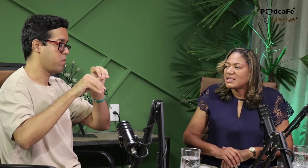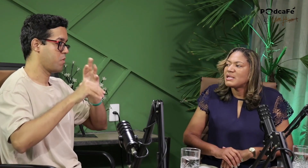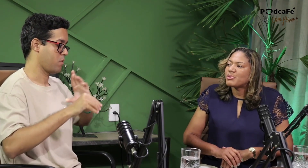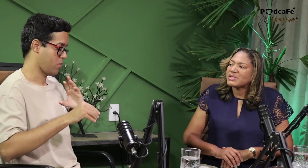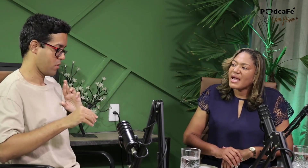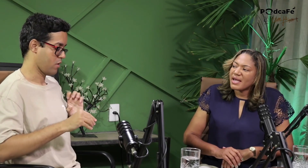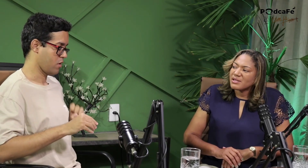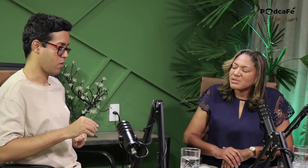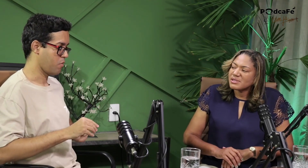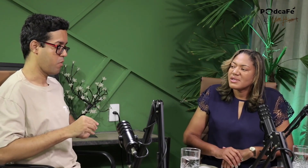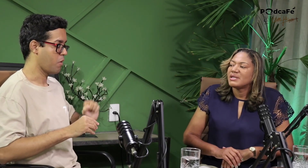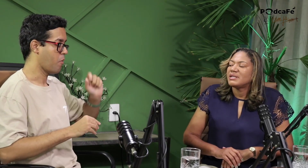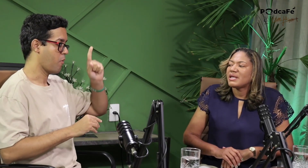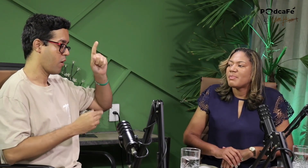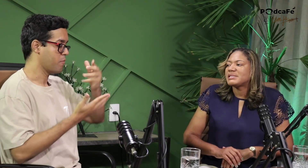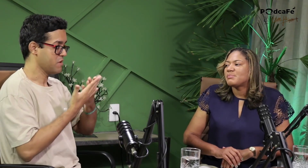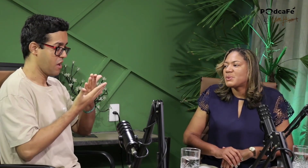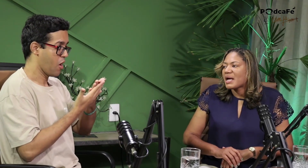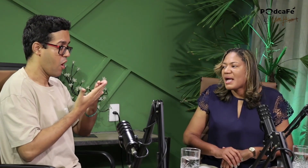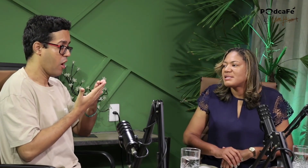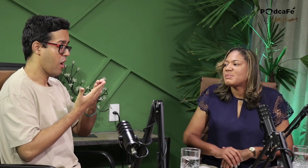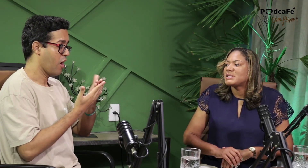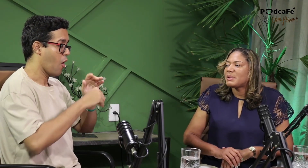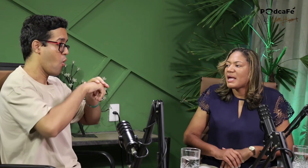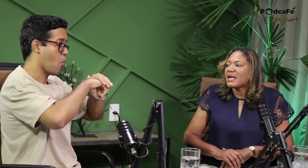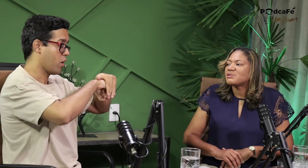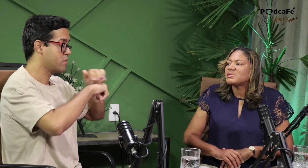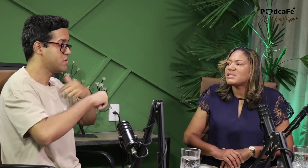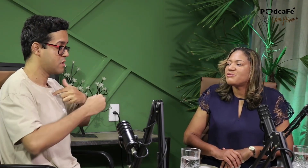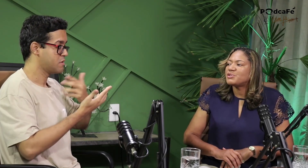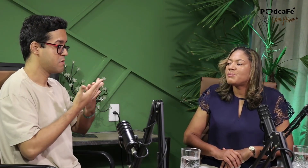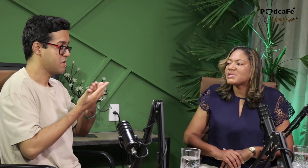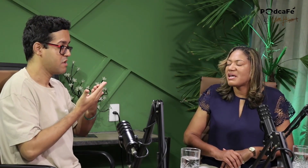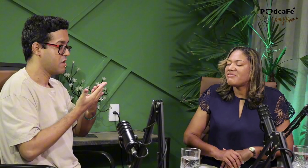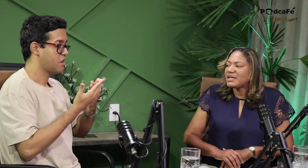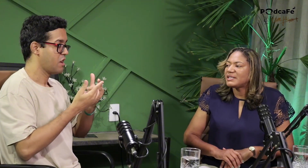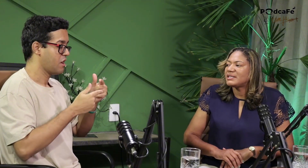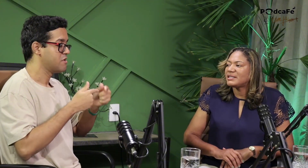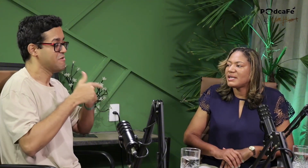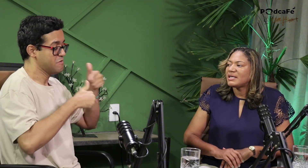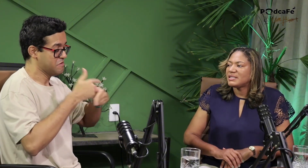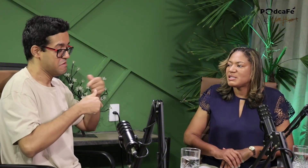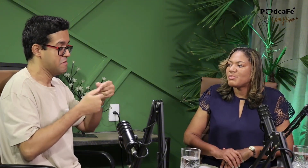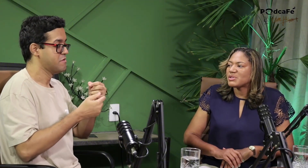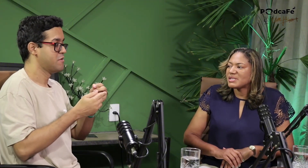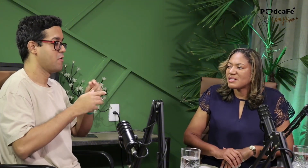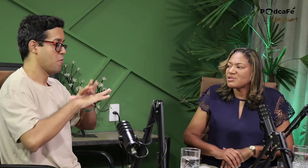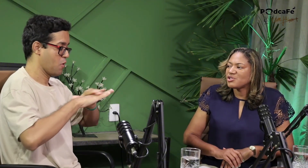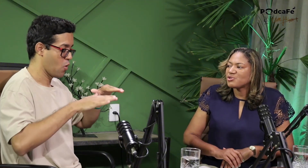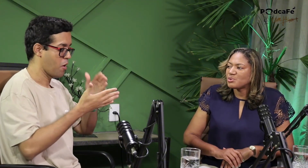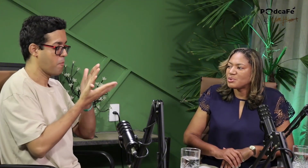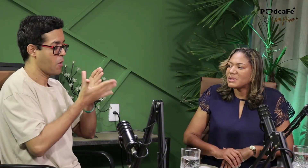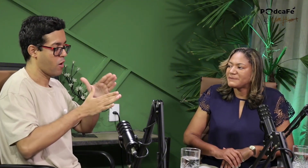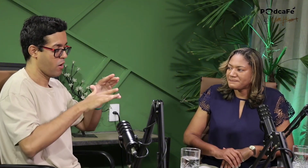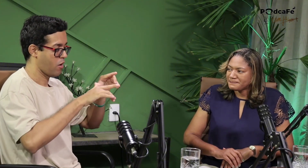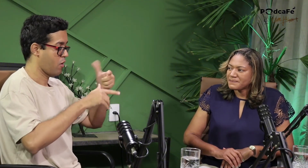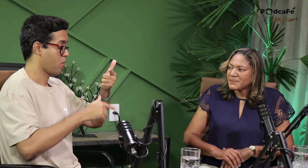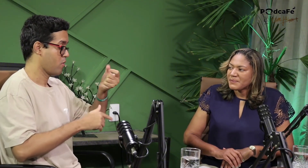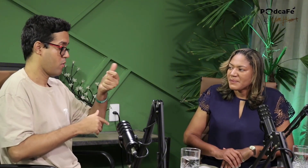né? Depois da ESOS, né? Passei pelo CAIS, passei pela ESOS e fui para o Serra Valley, né? Esse processo de